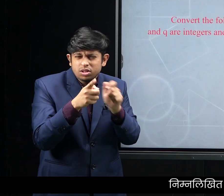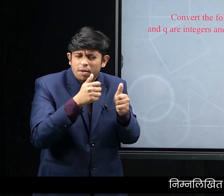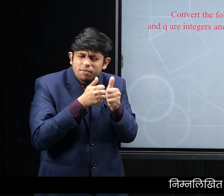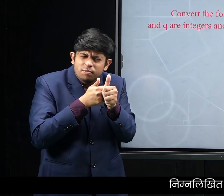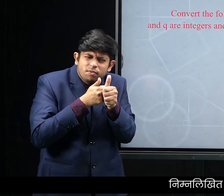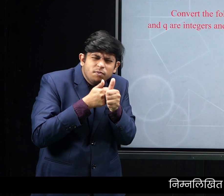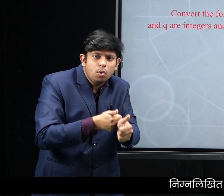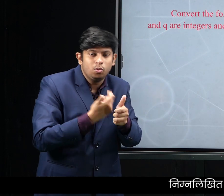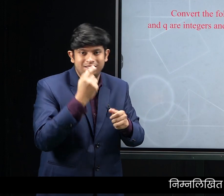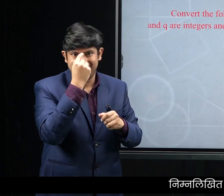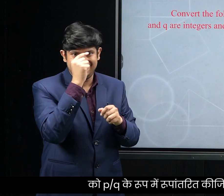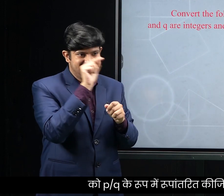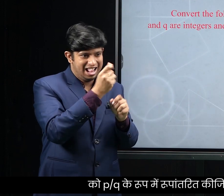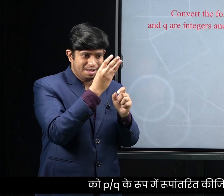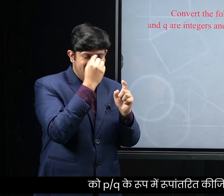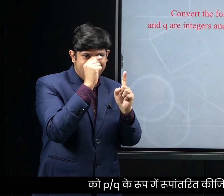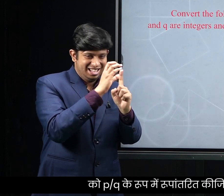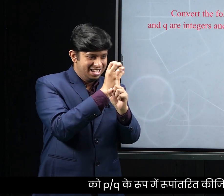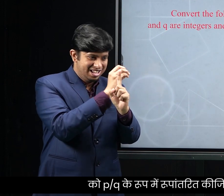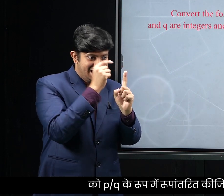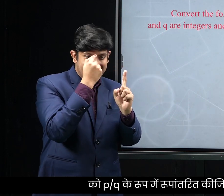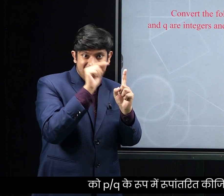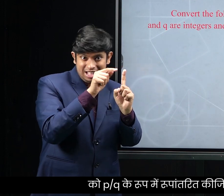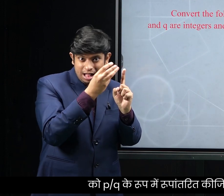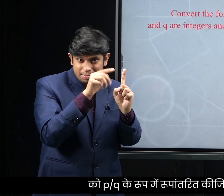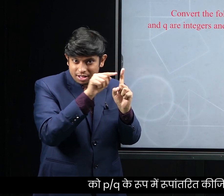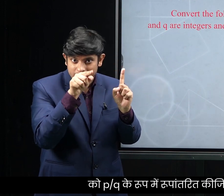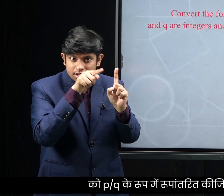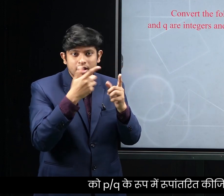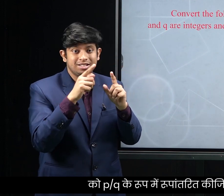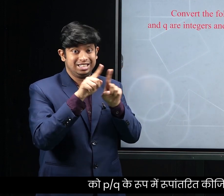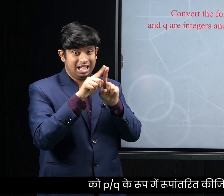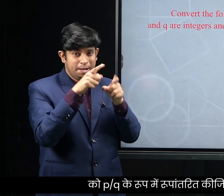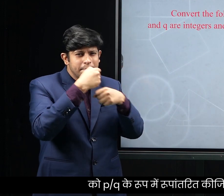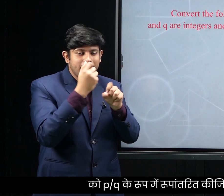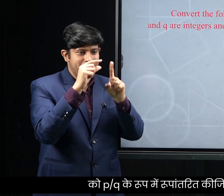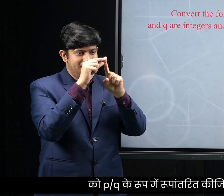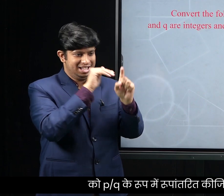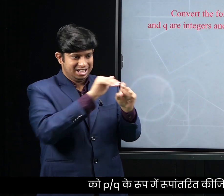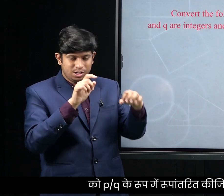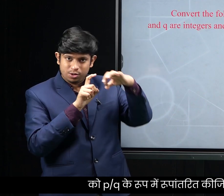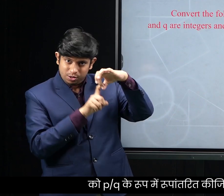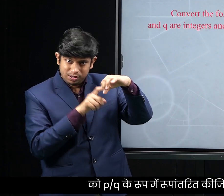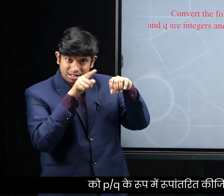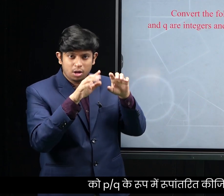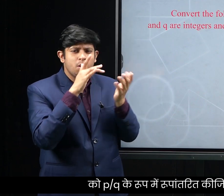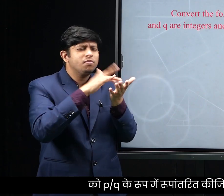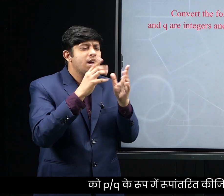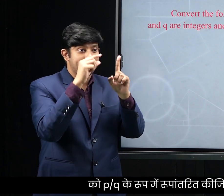निम्नलिखित दशमलव संख्याओं को p by q के रूप में रूपांतरित कीजिए जहां p और q पूर्णांक है और q